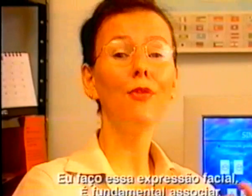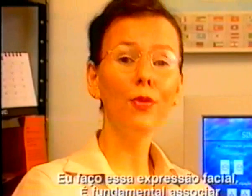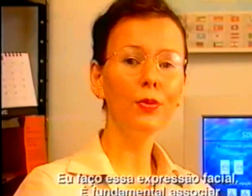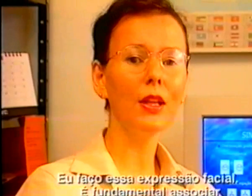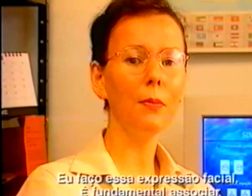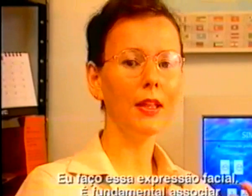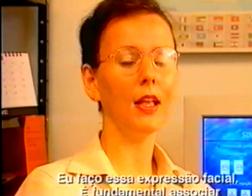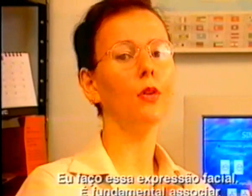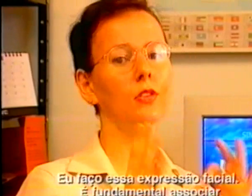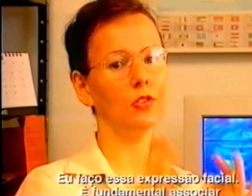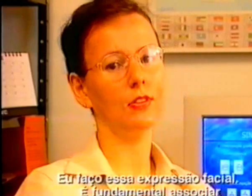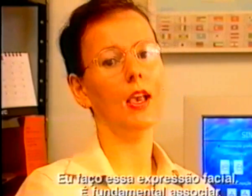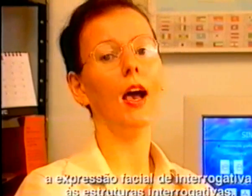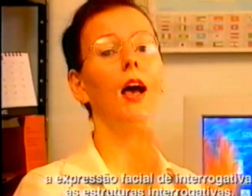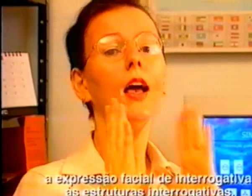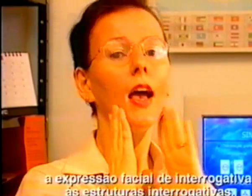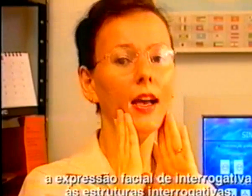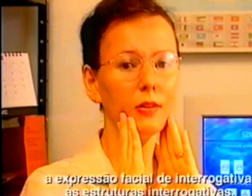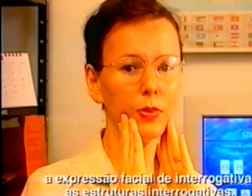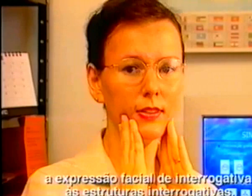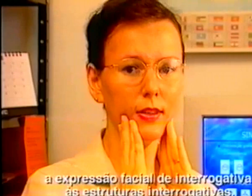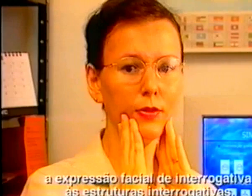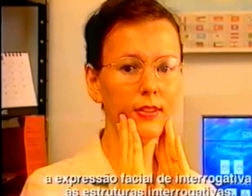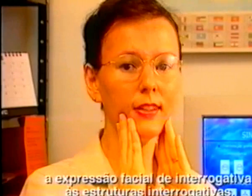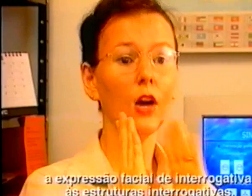É fundamental associar a expressão